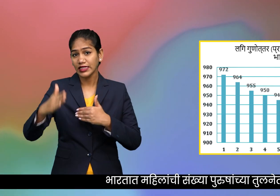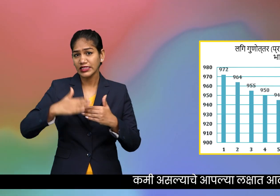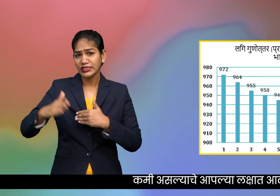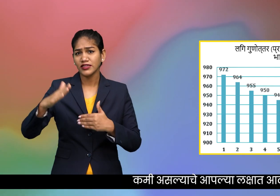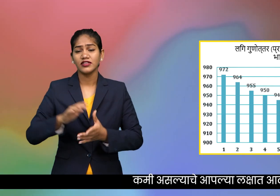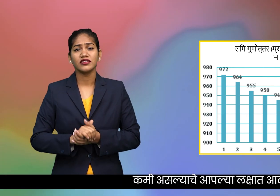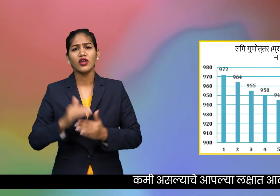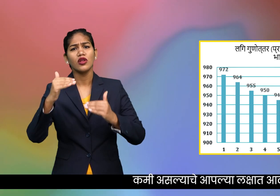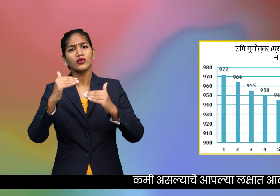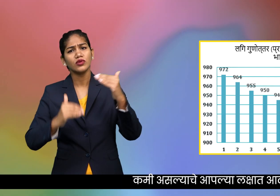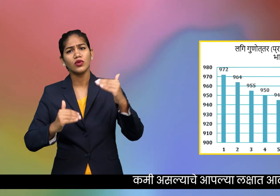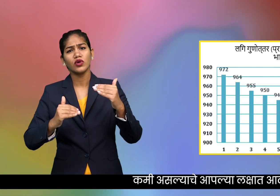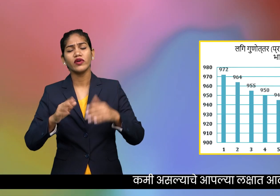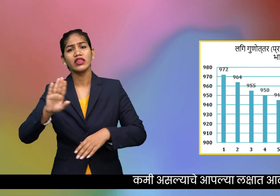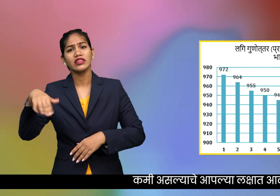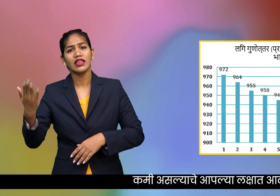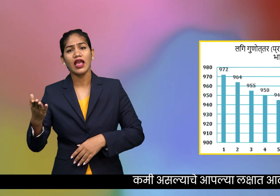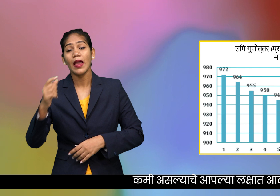कमी असल्याचं आपल्या लक्षात आलं आहे.